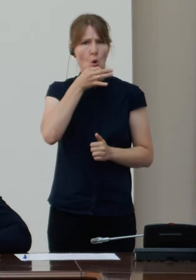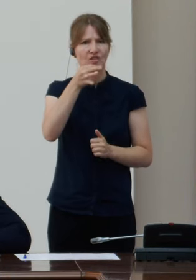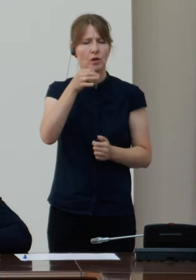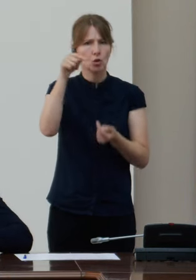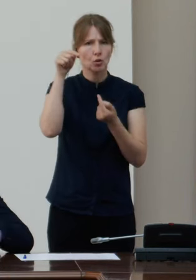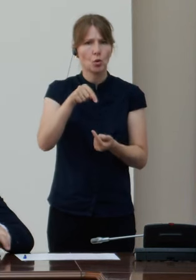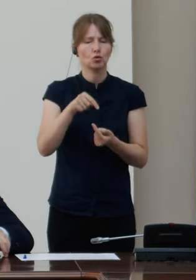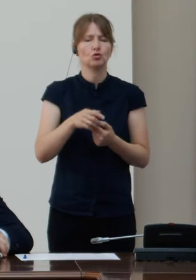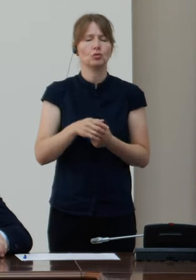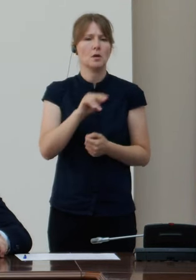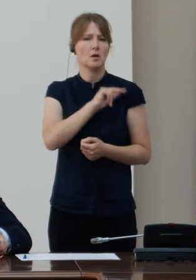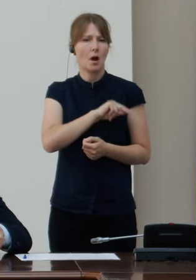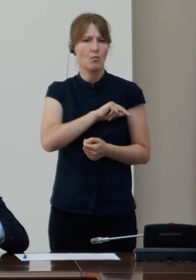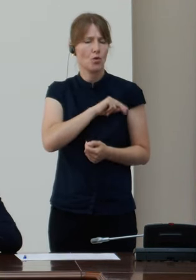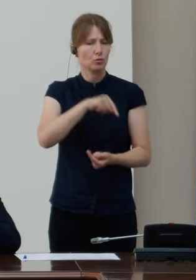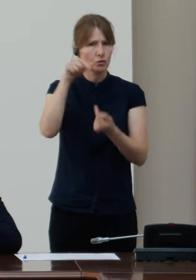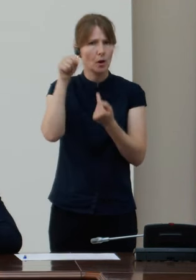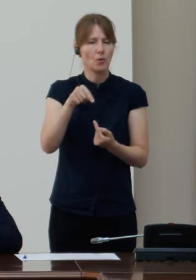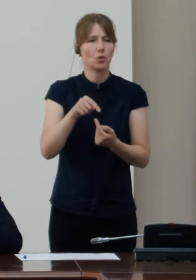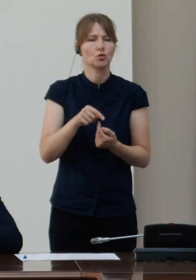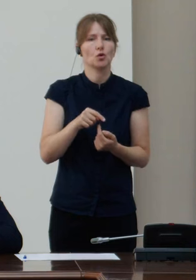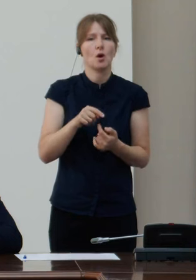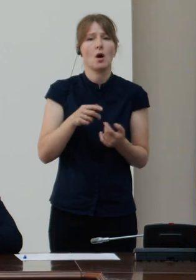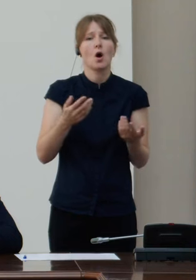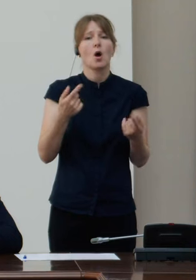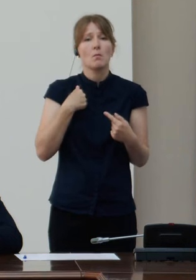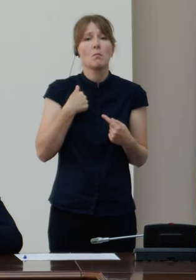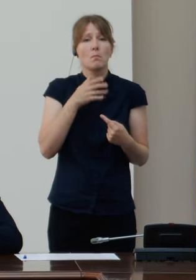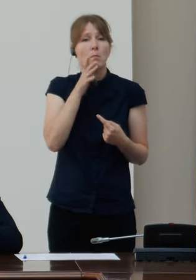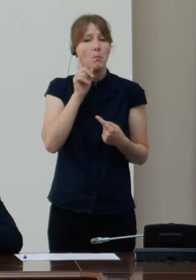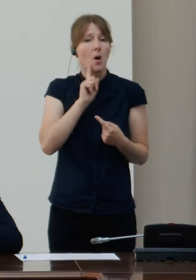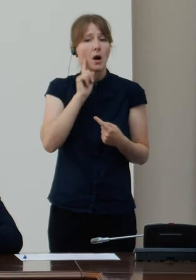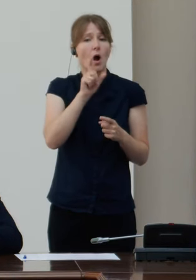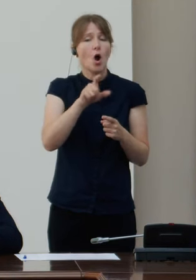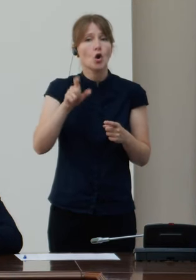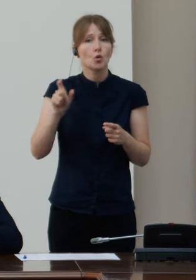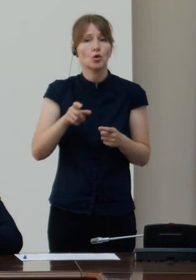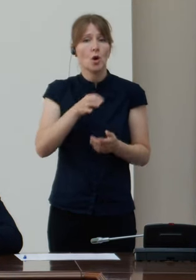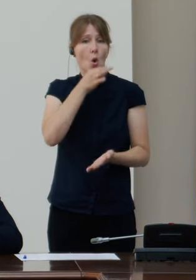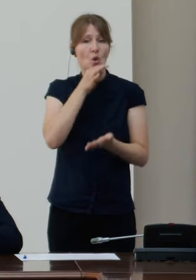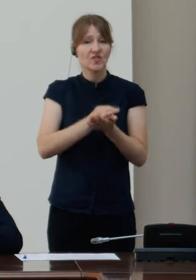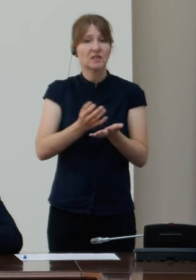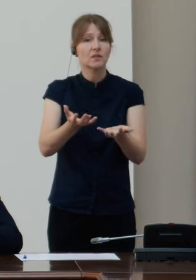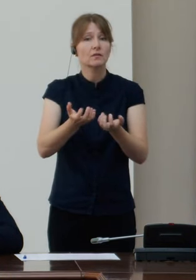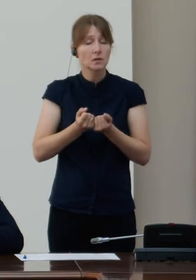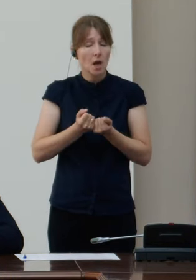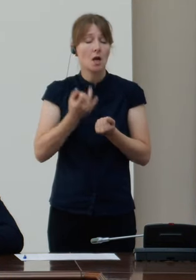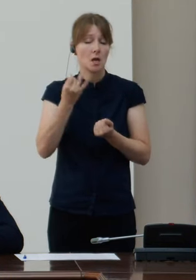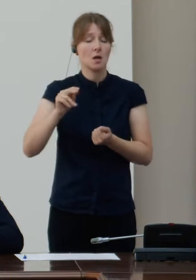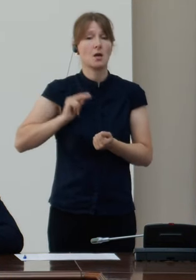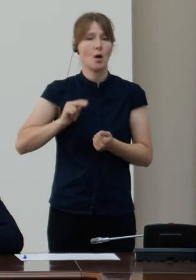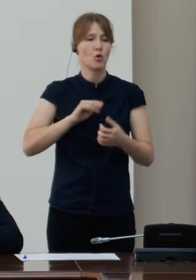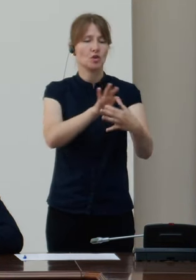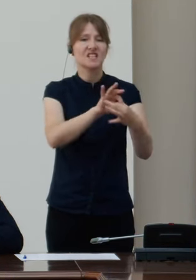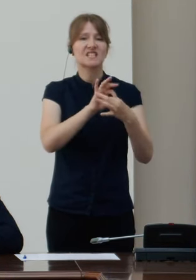un angajament pe care trebuie, atâta timp cât ne l-am asumat, trebuie să-l urmăm. O coordonare cu Ministerul Muncii și